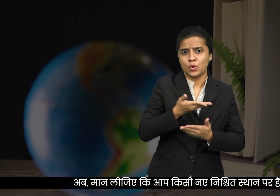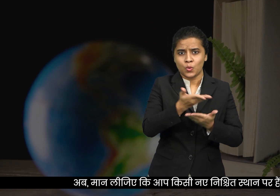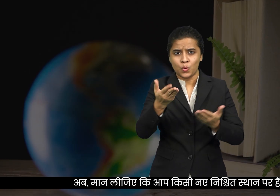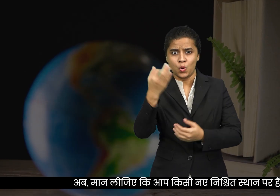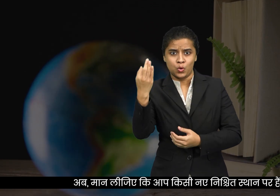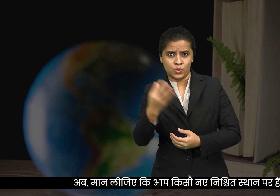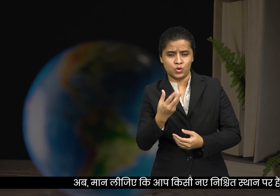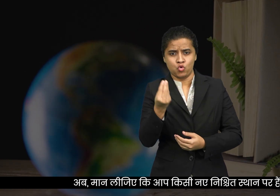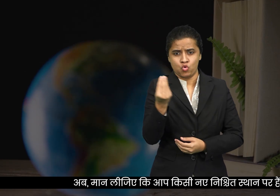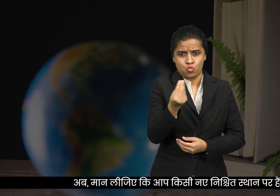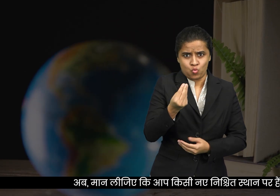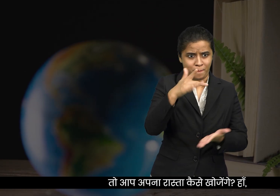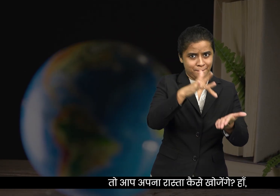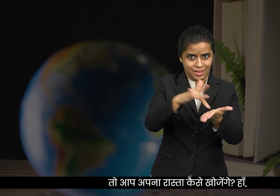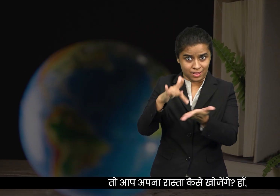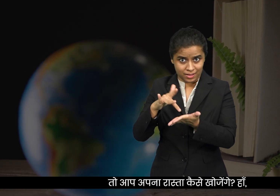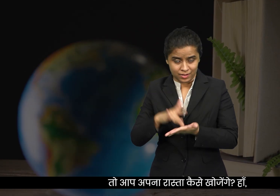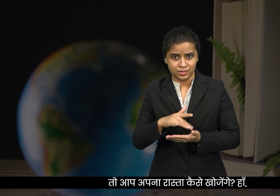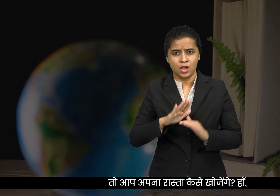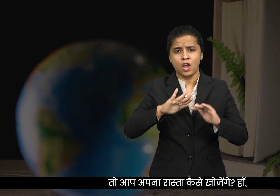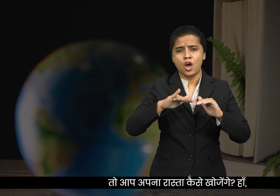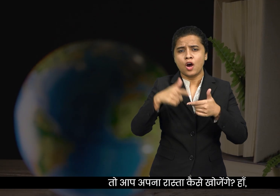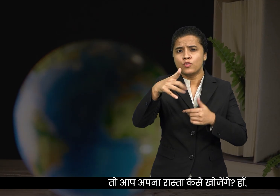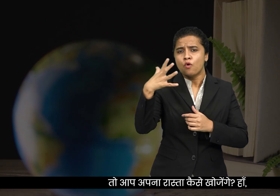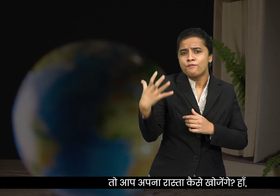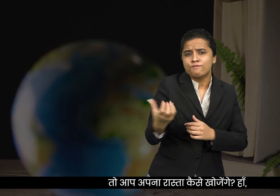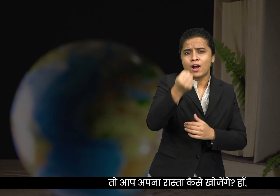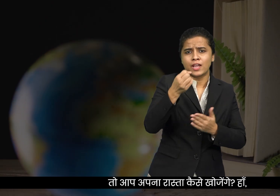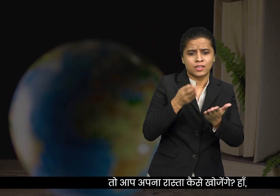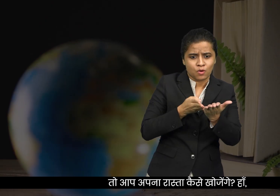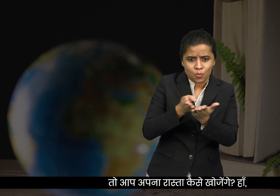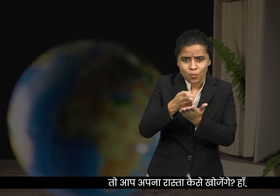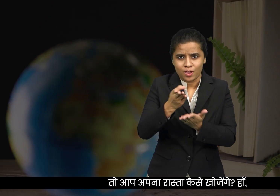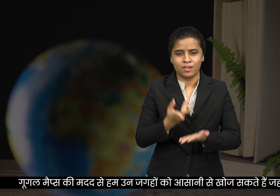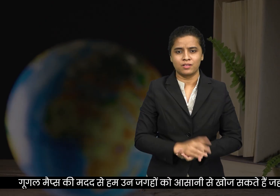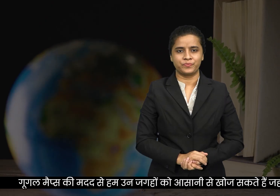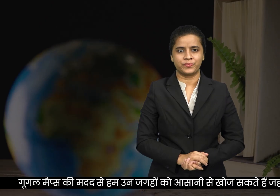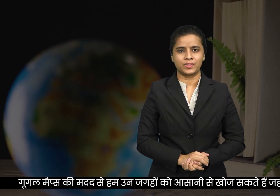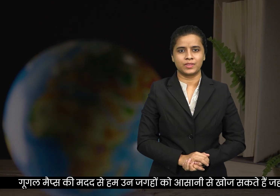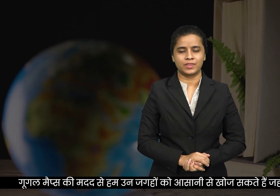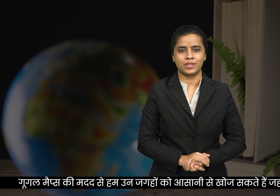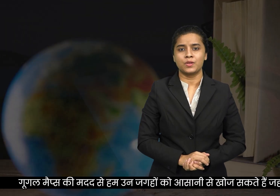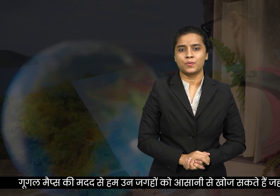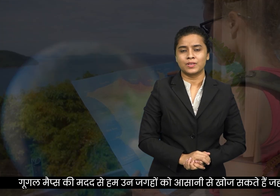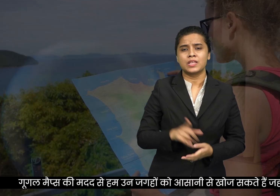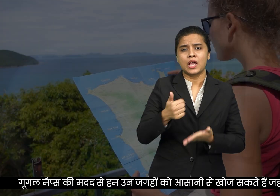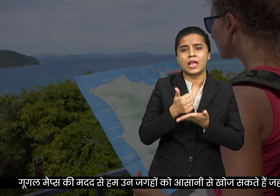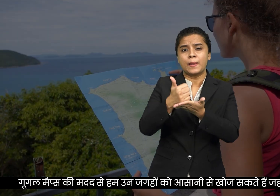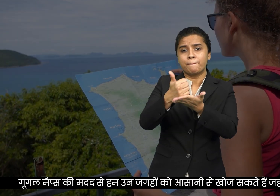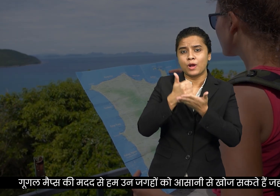नए निश्चित स्थान पर हैं, तो आप अपना रास्ता कैसे खोजेंगे? हाँ, गूगल मैप्स की मदद से